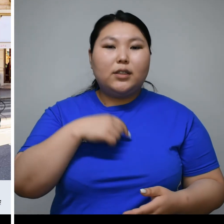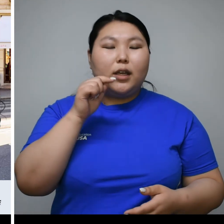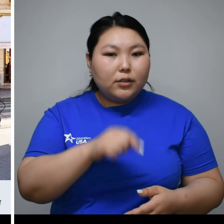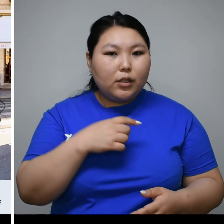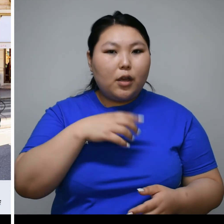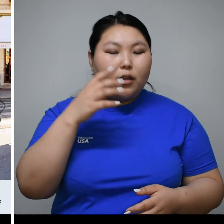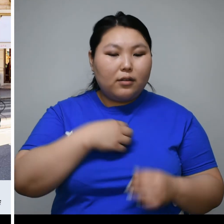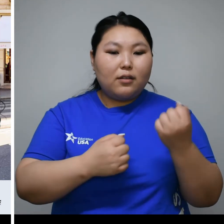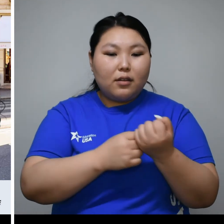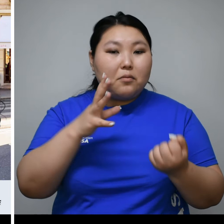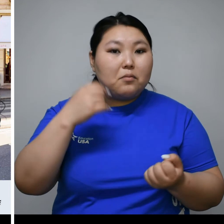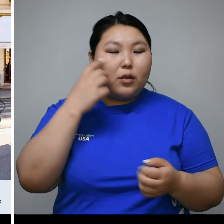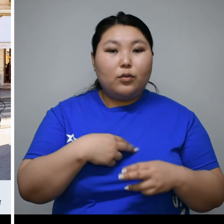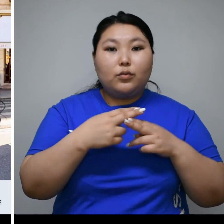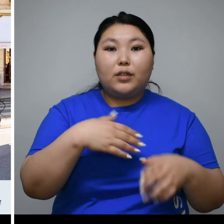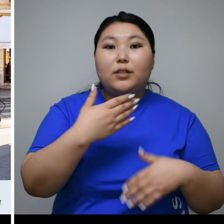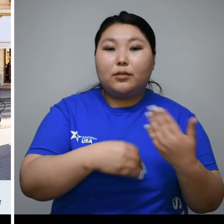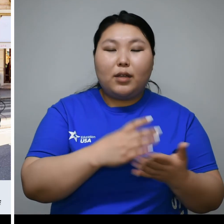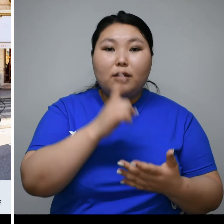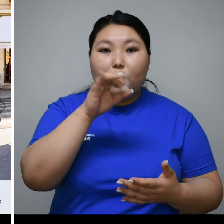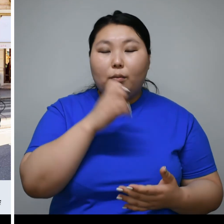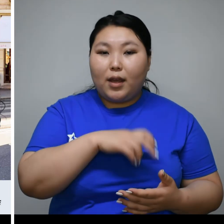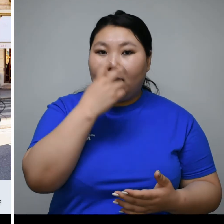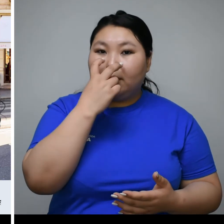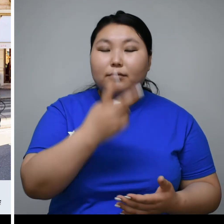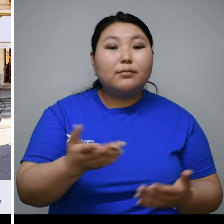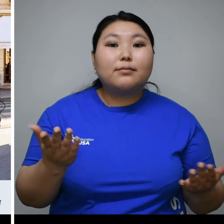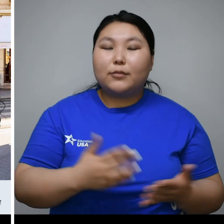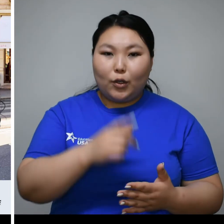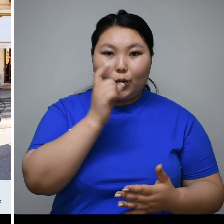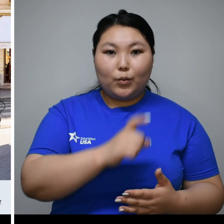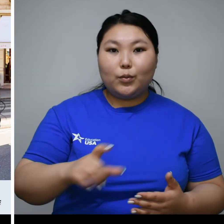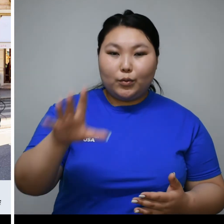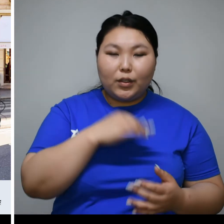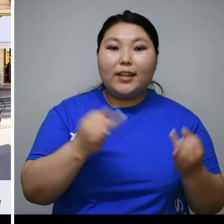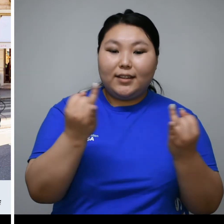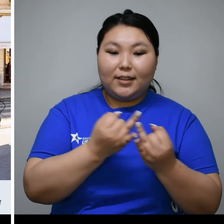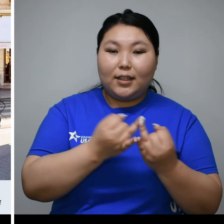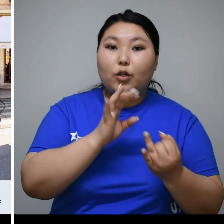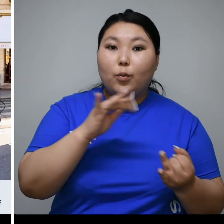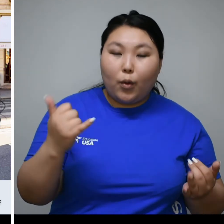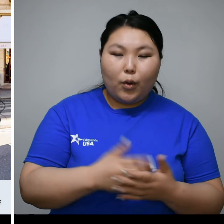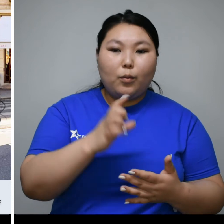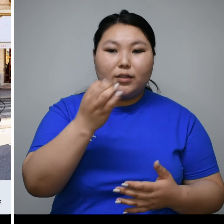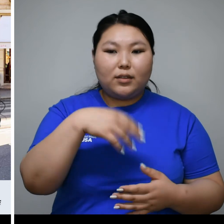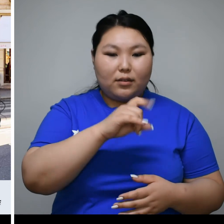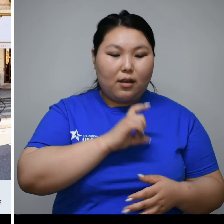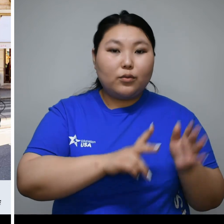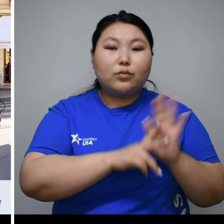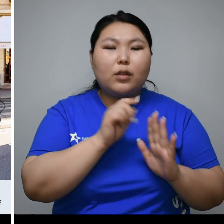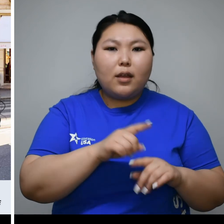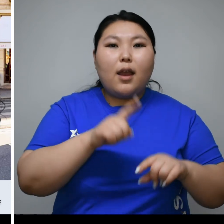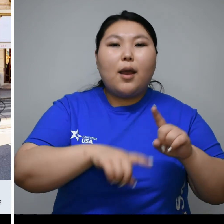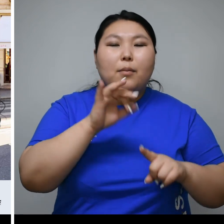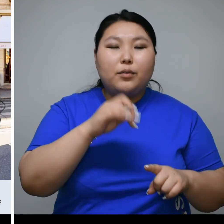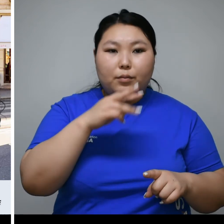энэ тэтгэлийг мэдгэтэн туслаад явж байгаа. Гэхдээ нэг юмыг анзаарсан нь болохоро ингээд хүмүүс интернетээс юм уу бусад их